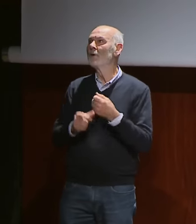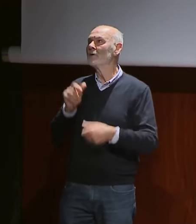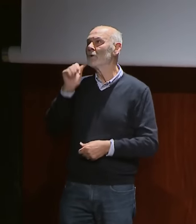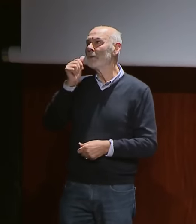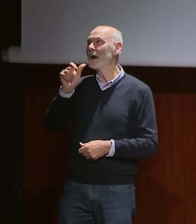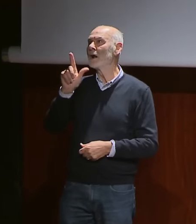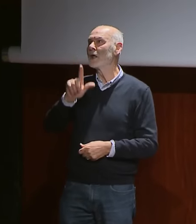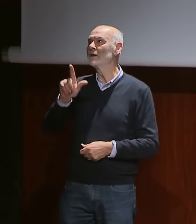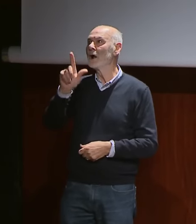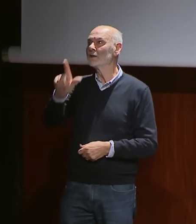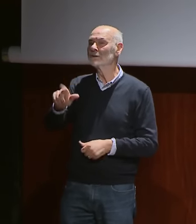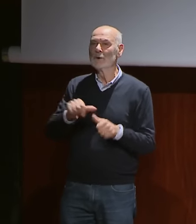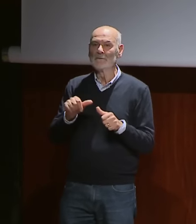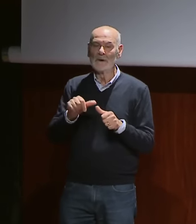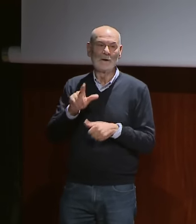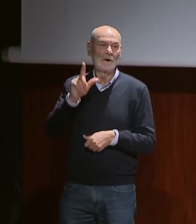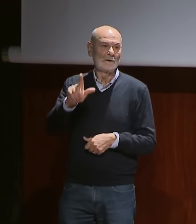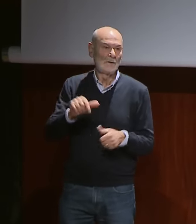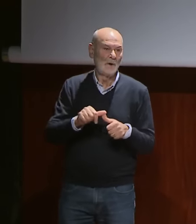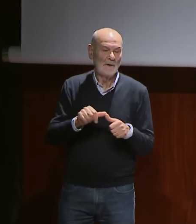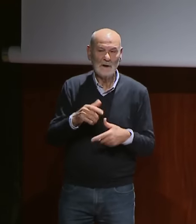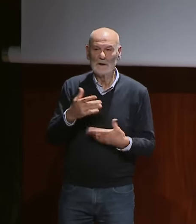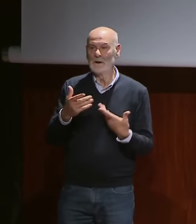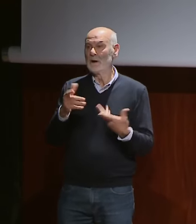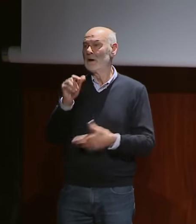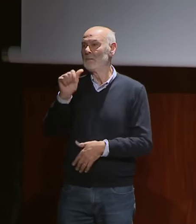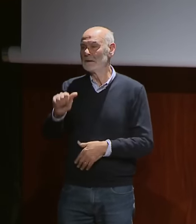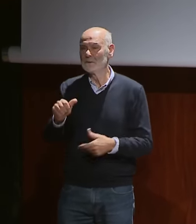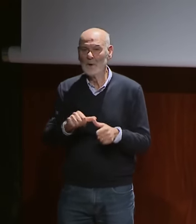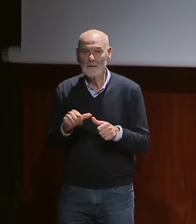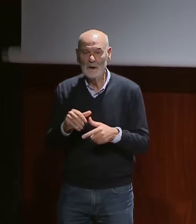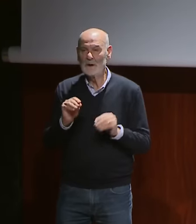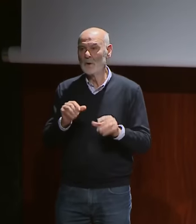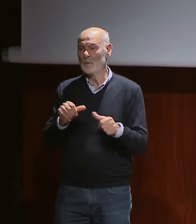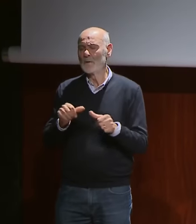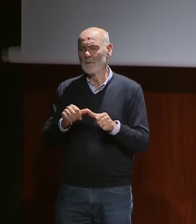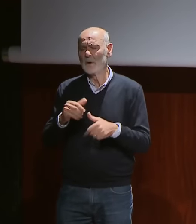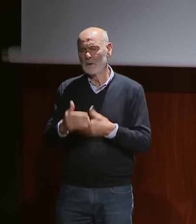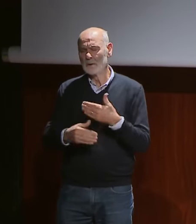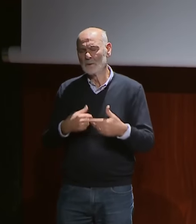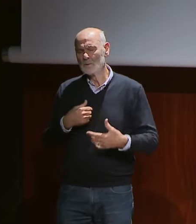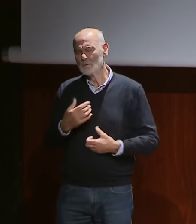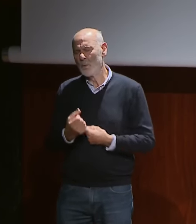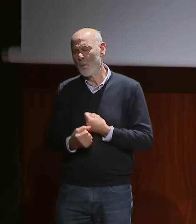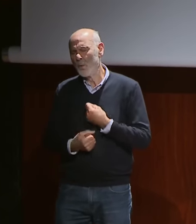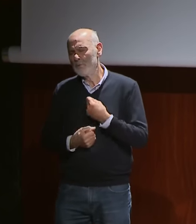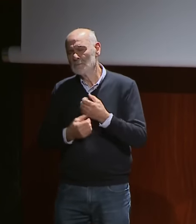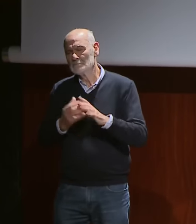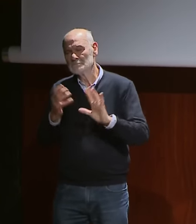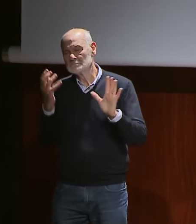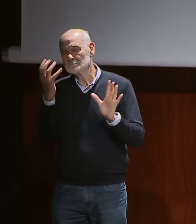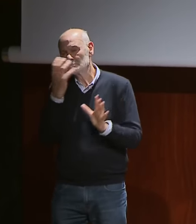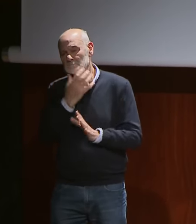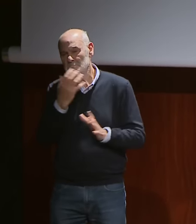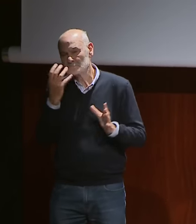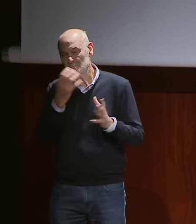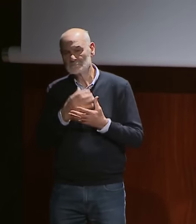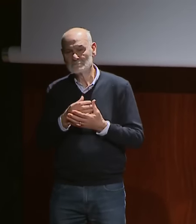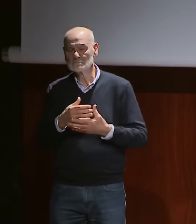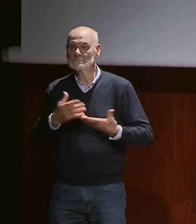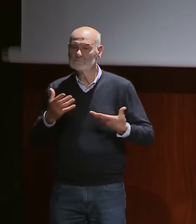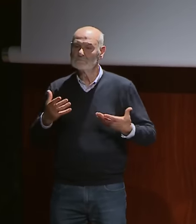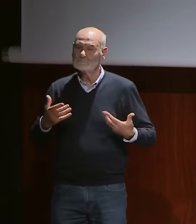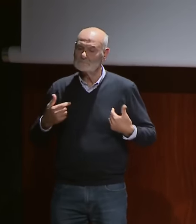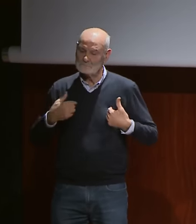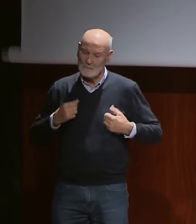pour moi. Enfin, voilà, j'ai essayé de garder un sourire de façade, mais à chaque fois, c'était le cauchemar. Qu'est-ce que je vais leur faire demain? Qu'est-ce que je vais faire après demain en cours? Qu'est-ce que